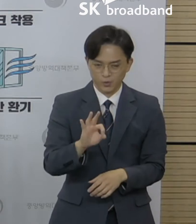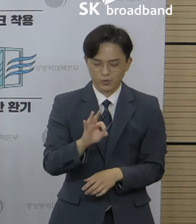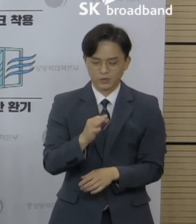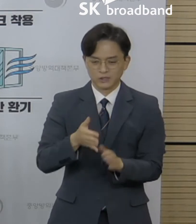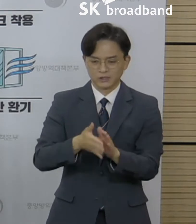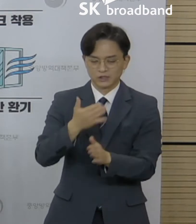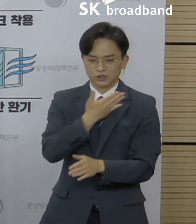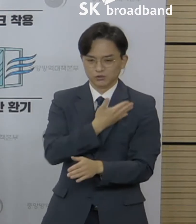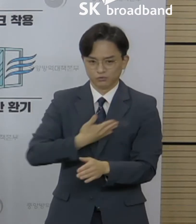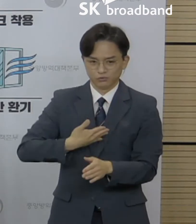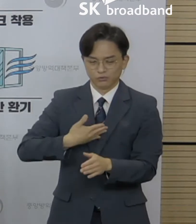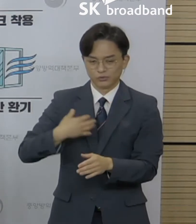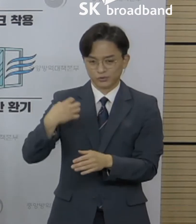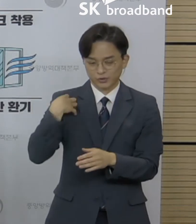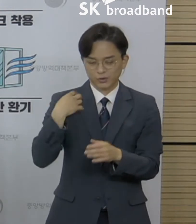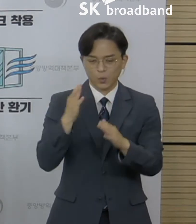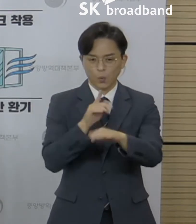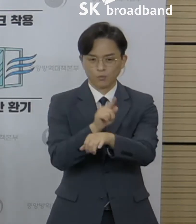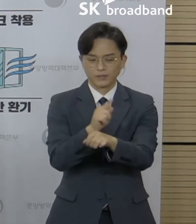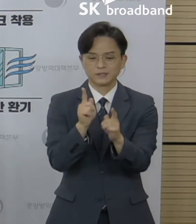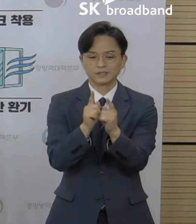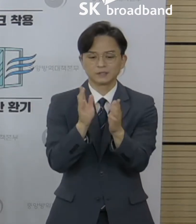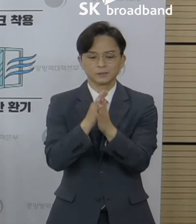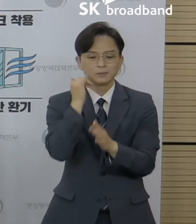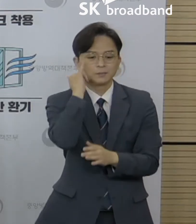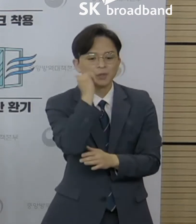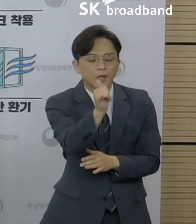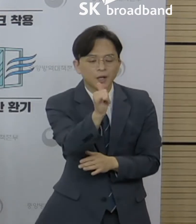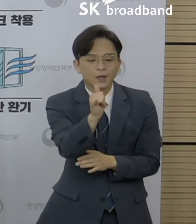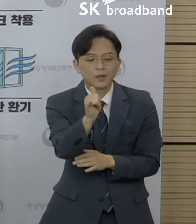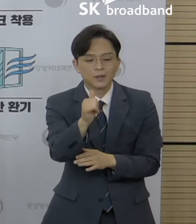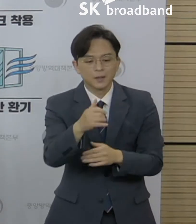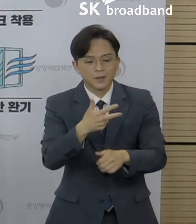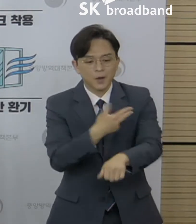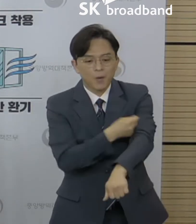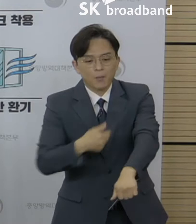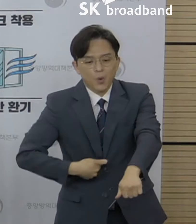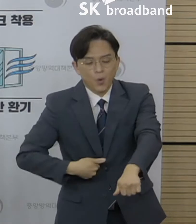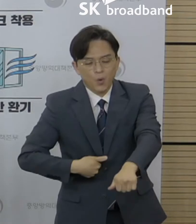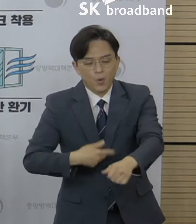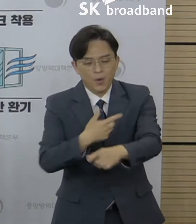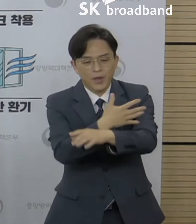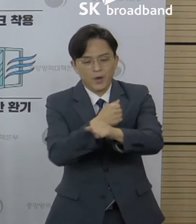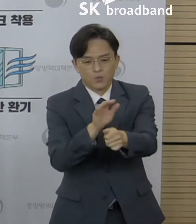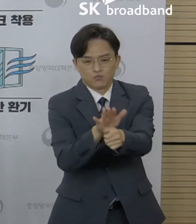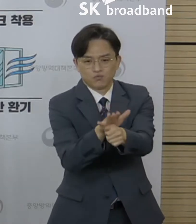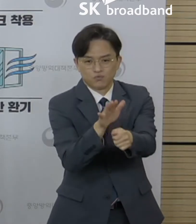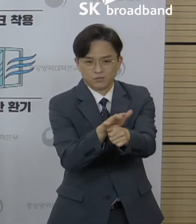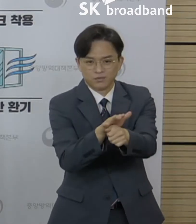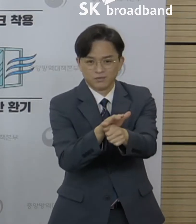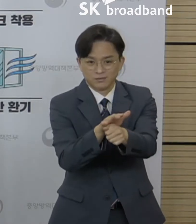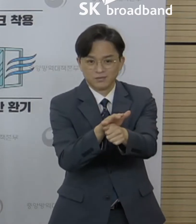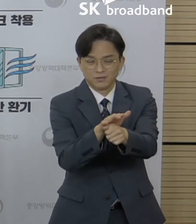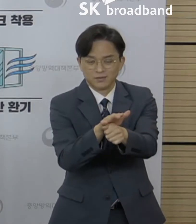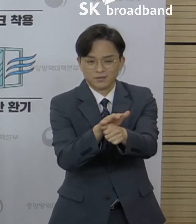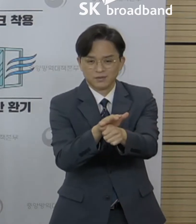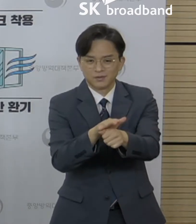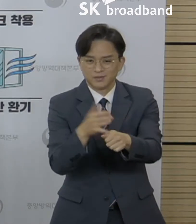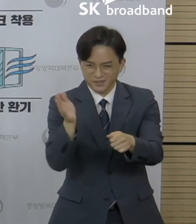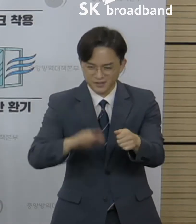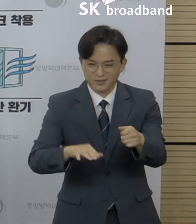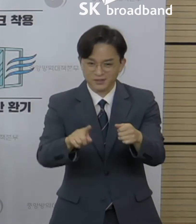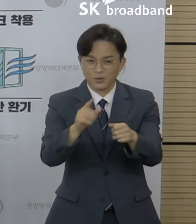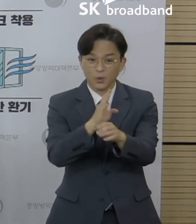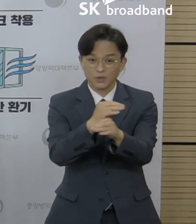예약 접수를 실시하는 등 지원을 해왔는데 이 방식은 7월 6일까지로